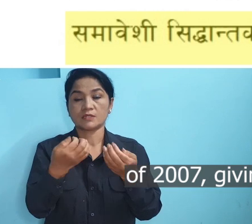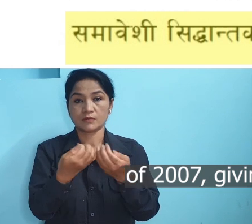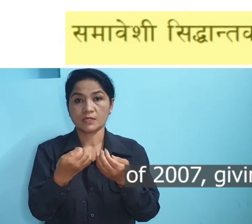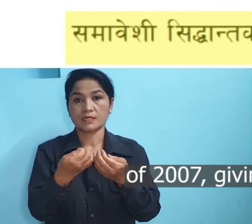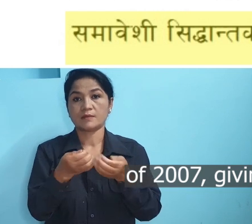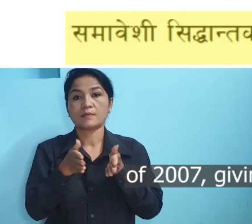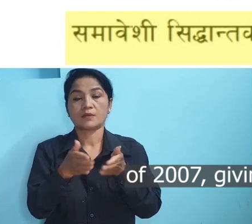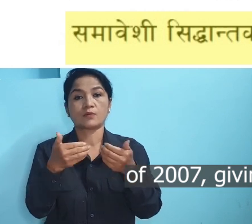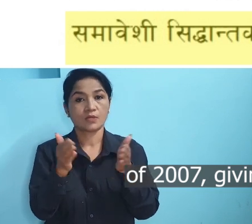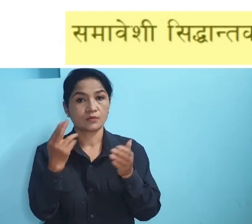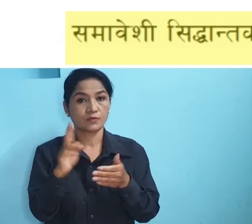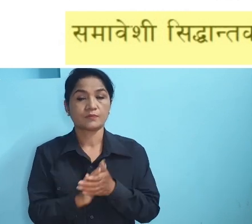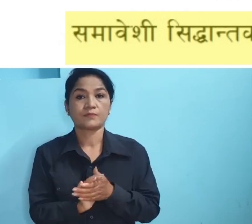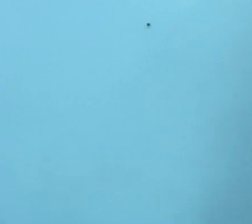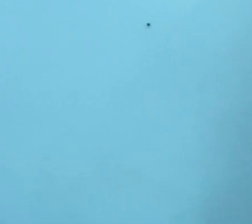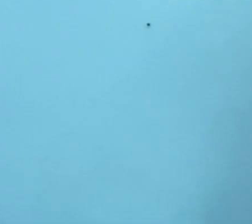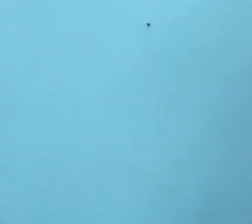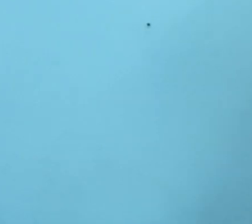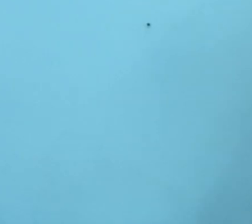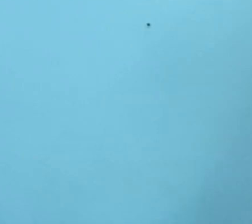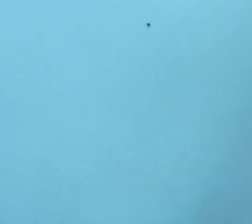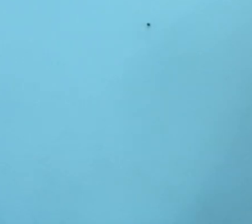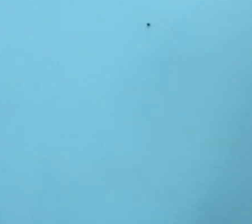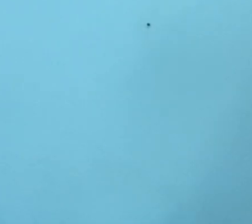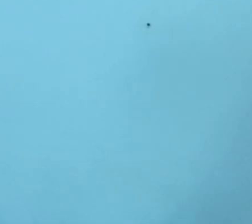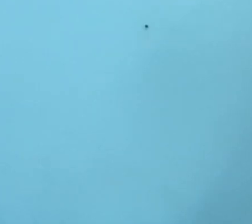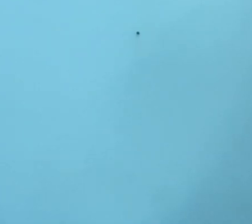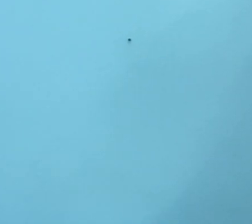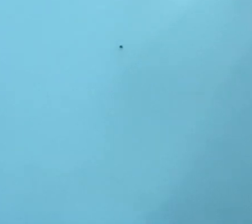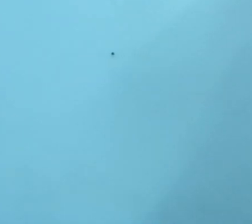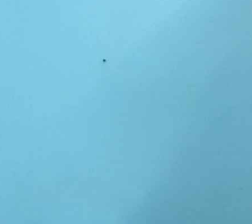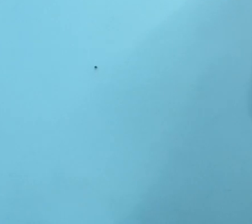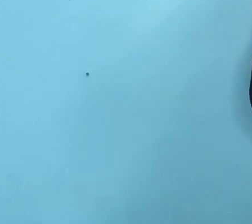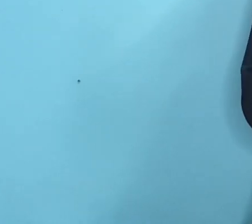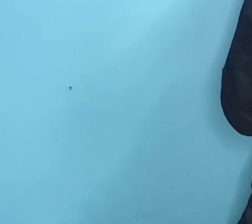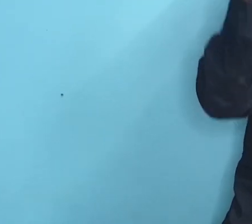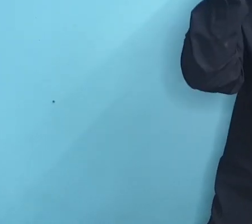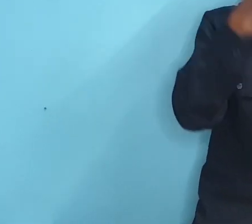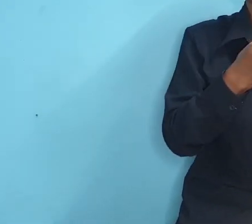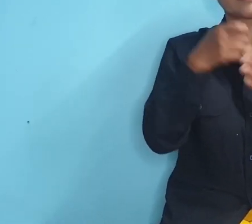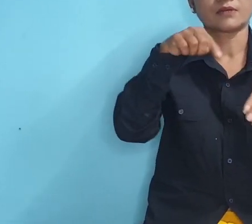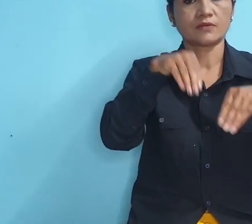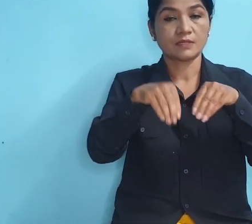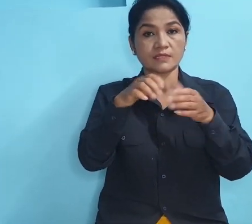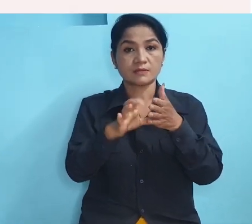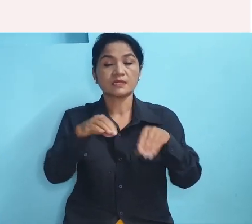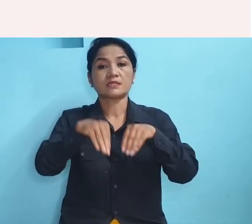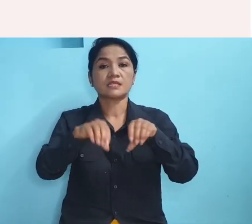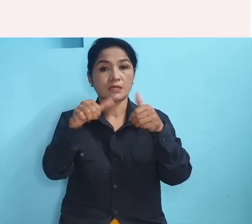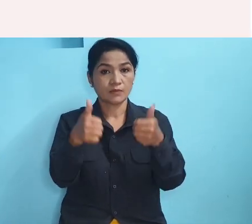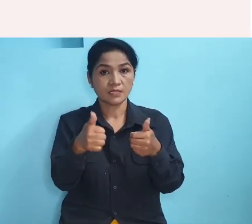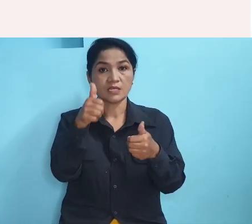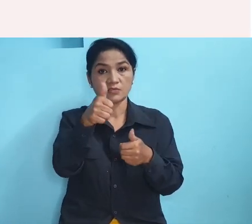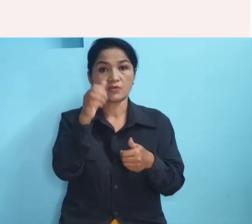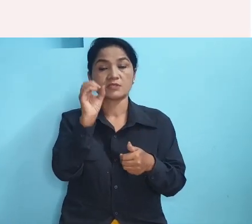प्रतिनिधित्व हुने बाटो खोलिदिएको थियो। यसैको परिणाम 2064मा सम्पन्न पहिलो संविधान सभाको निर्वाचनबाट